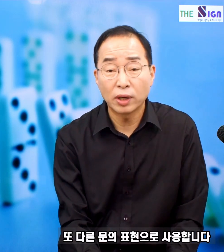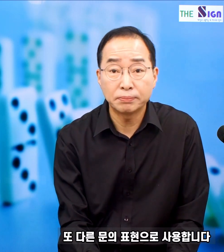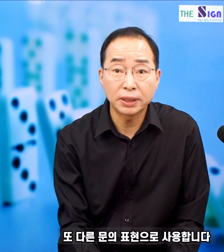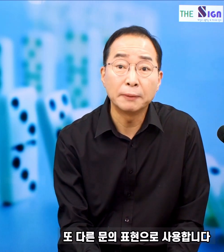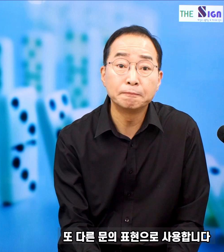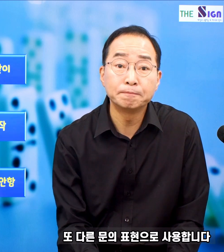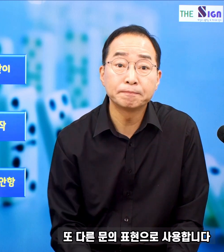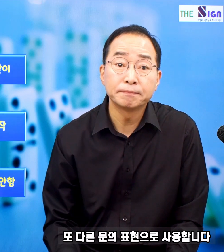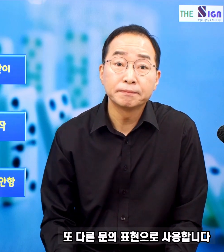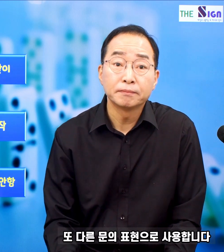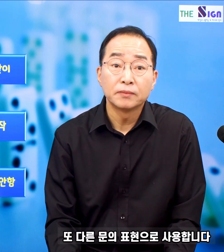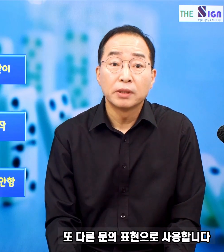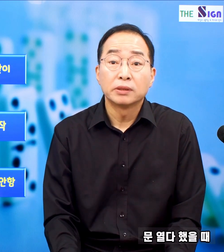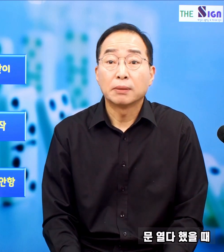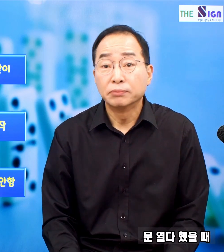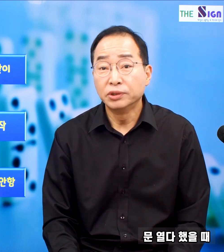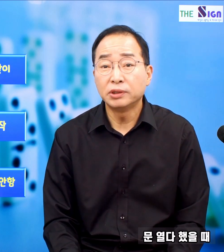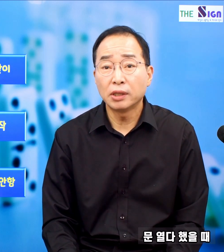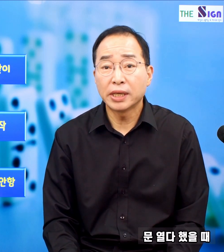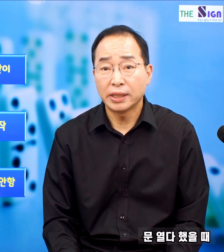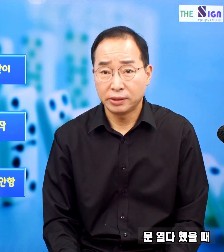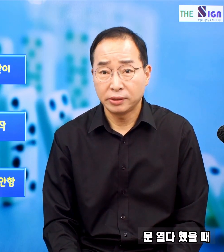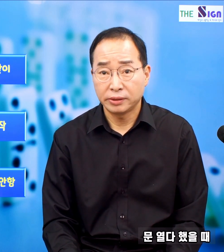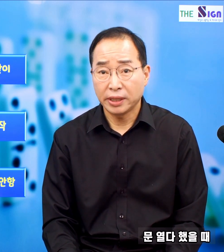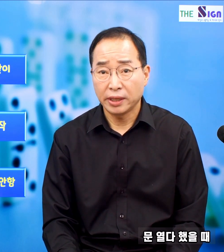사용합니다. 자, 문 열다 했을 때